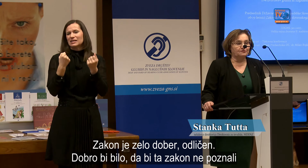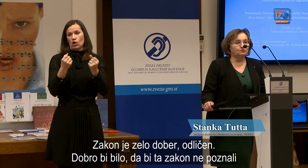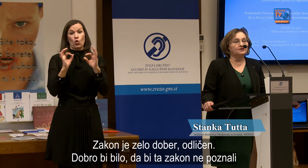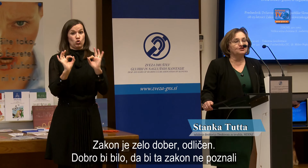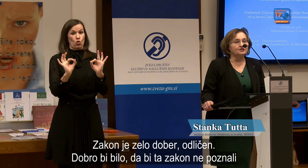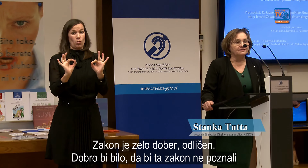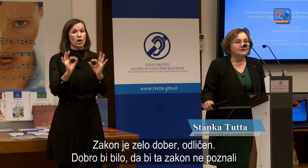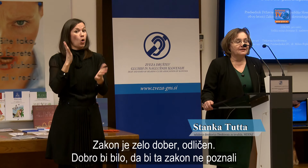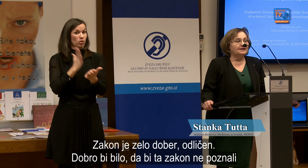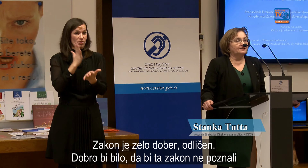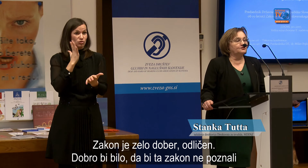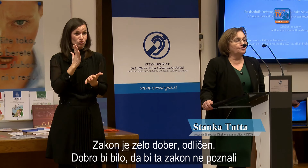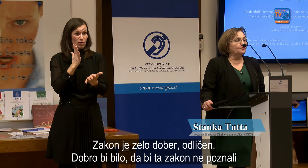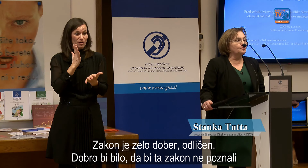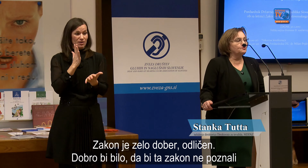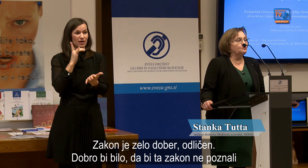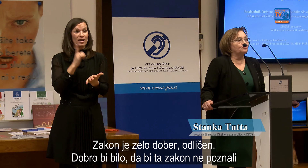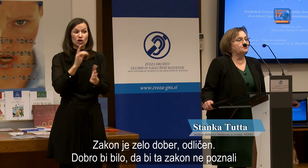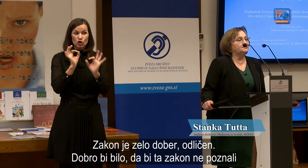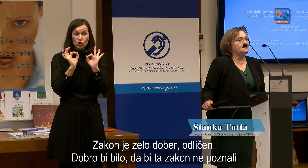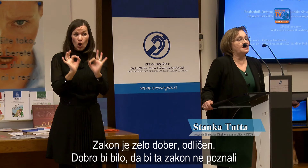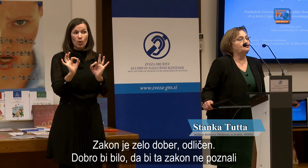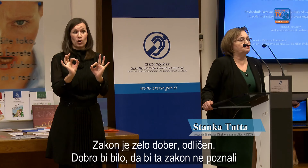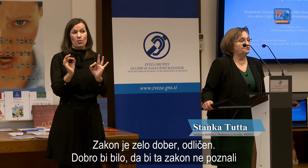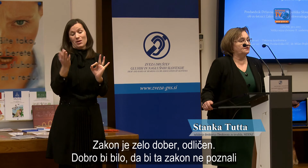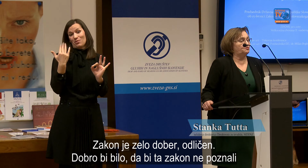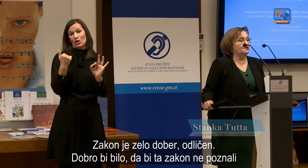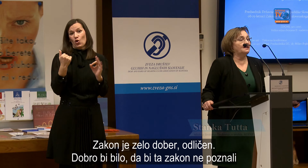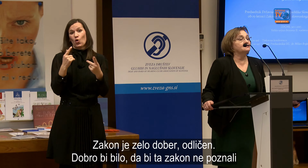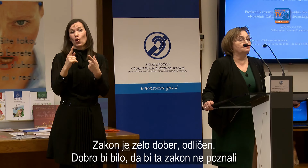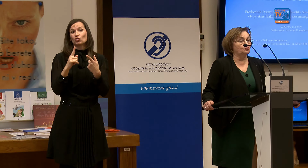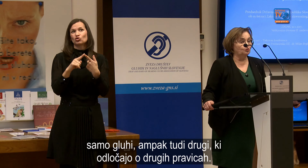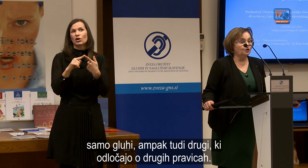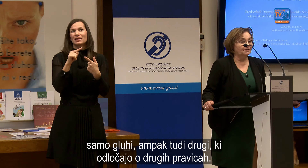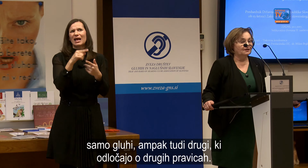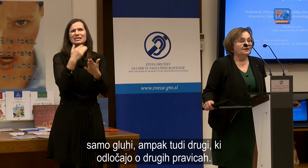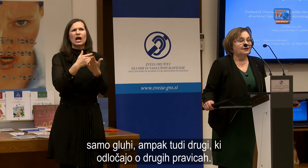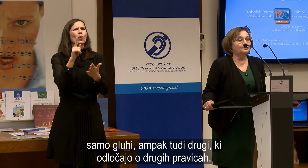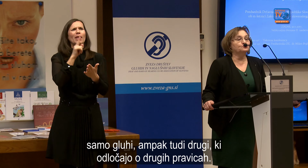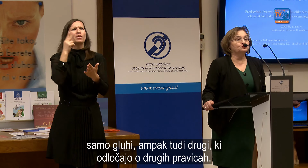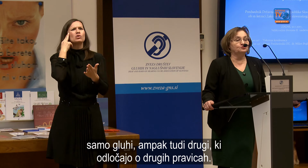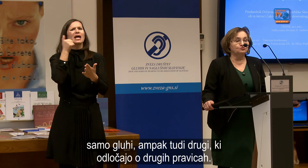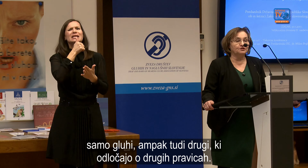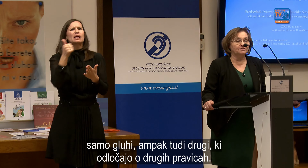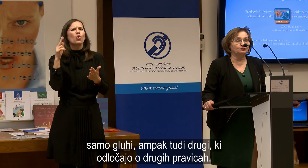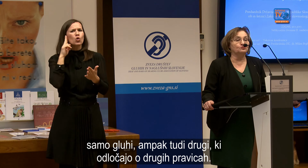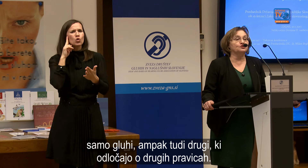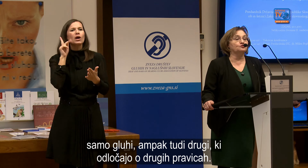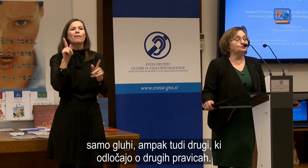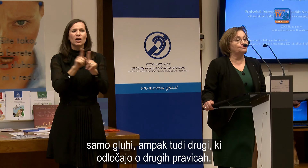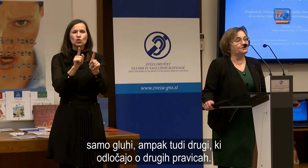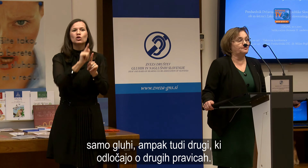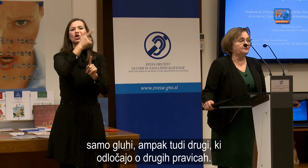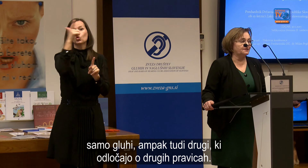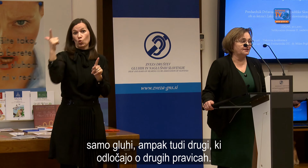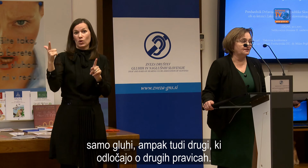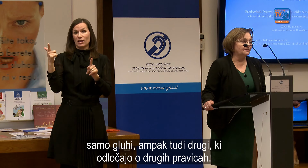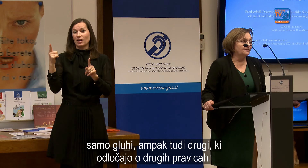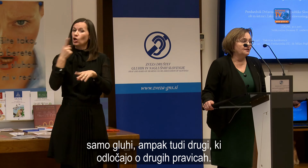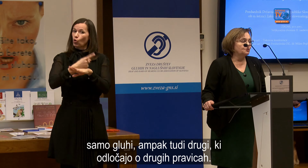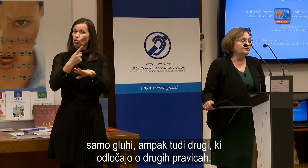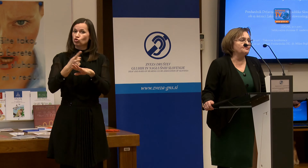dober, odličen in dobro bi bilo, da bi ta zakon ne poznali samo gluhi, ampak tudi drugi, ki odločajo o drugih